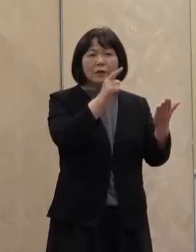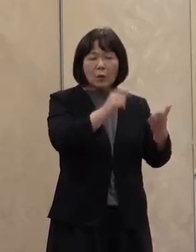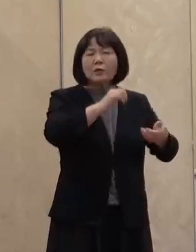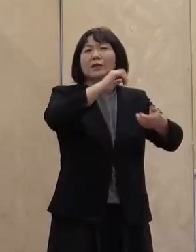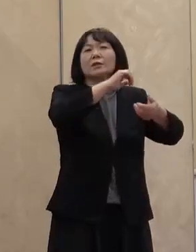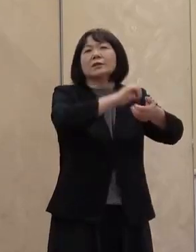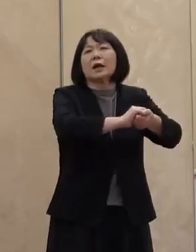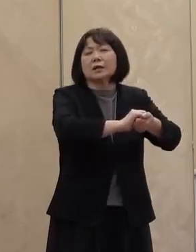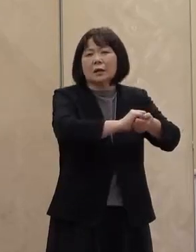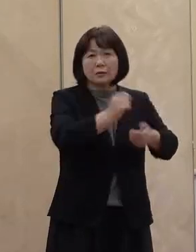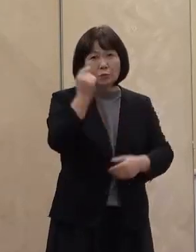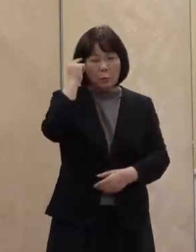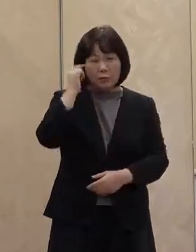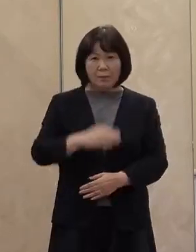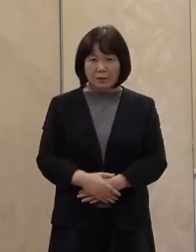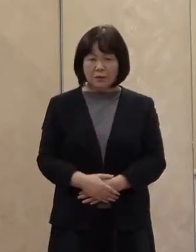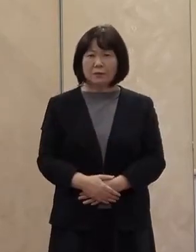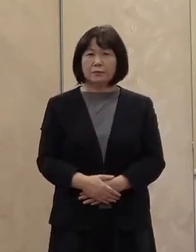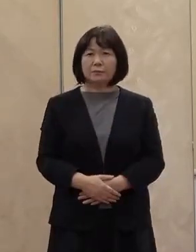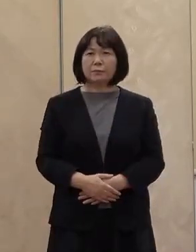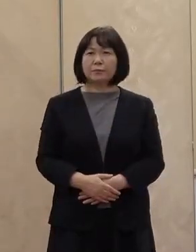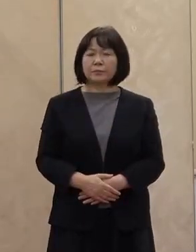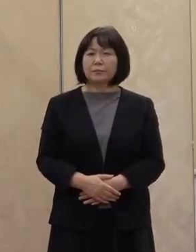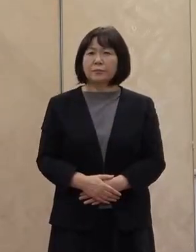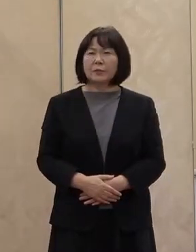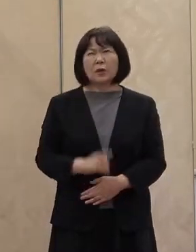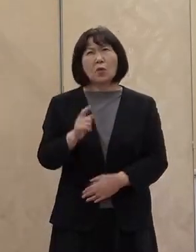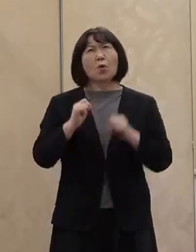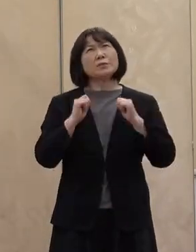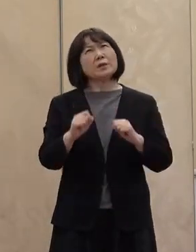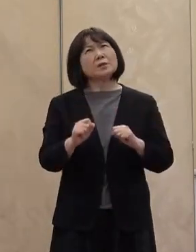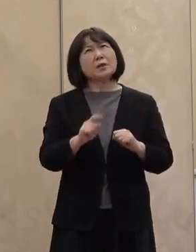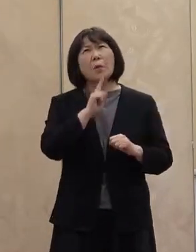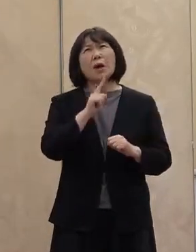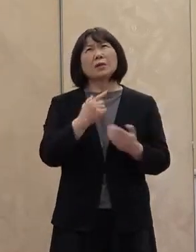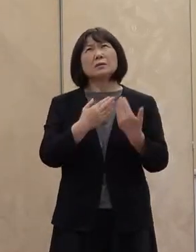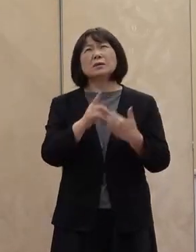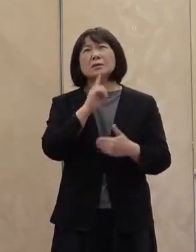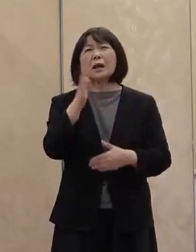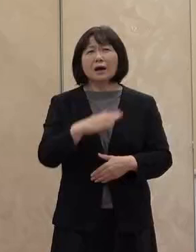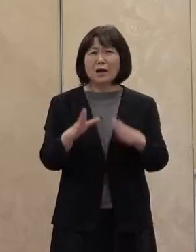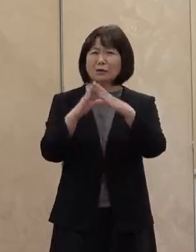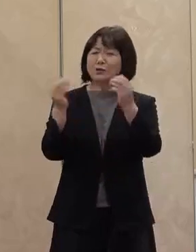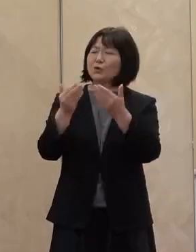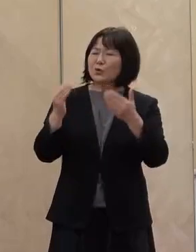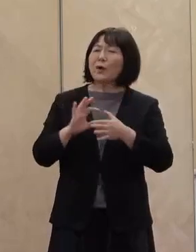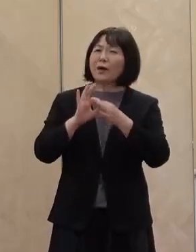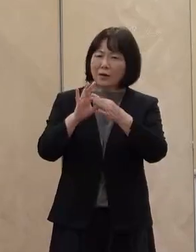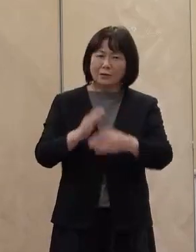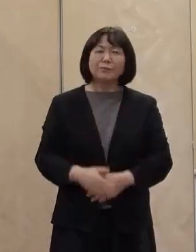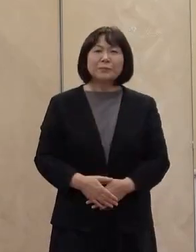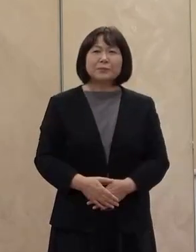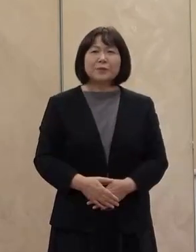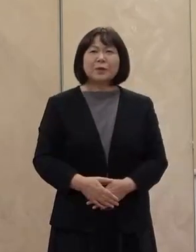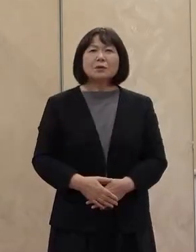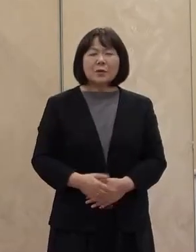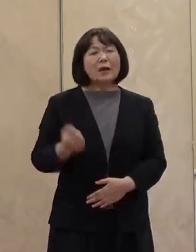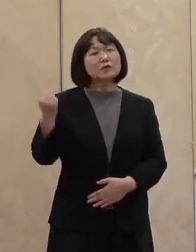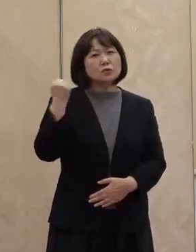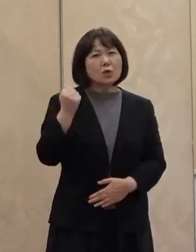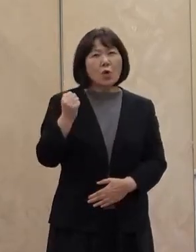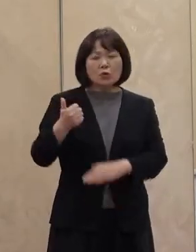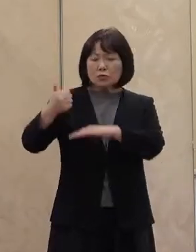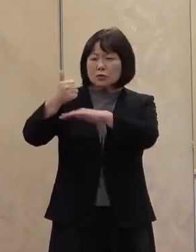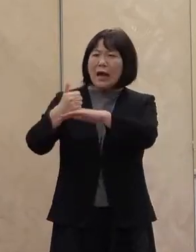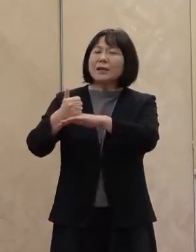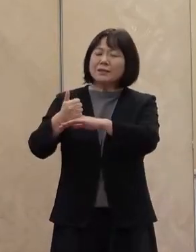られるというふうに思ってますし、まあ、そうします、そうしますって僕が言い切ったらあかんのかもしれないけど、国の事業がそれは強く大臣に申し上